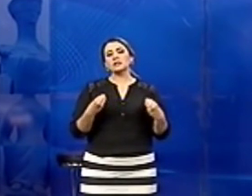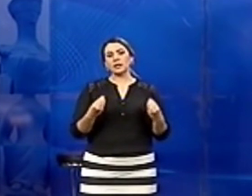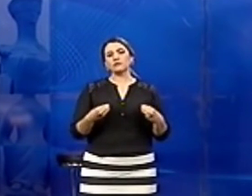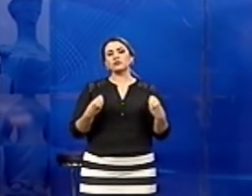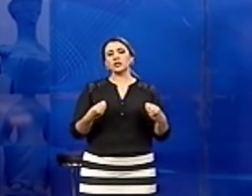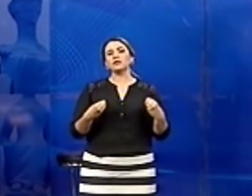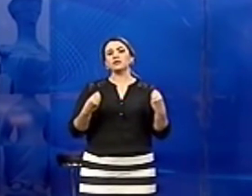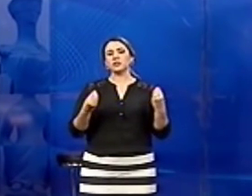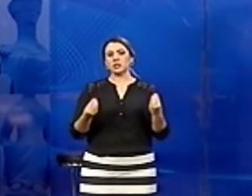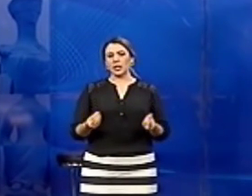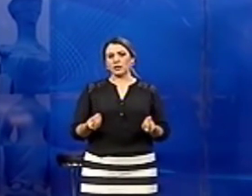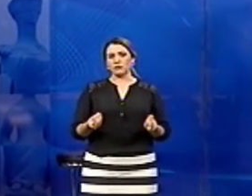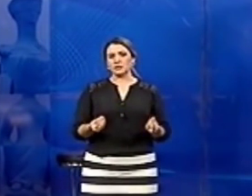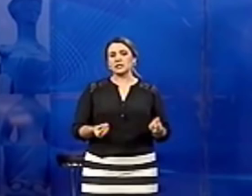ser um sujeito de direitos